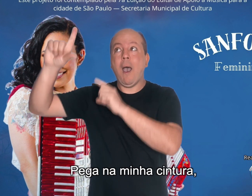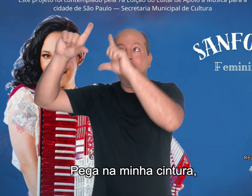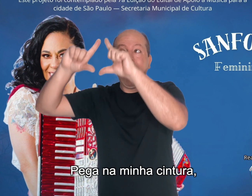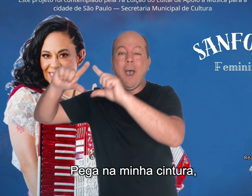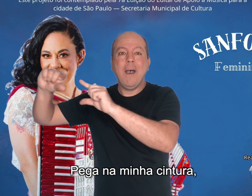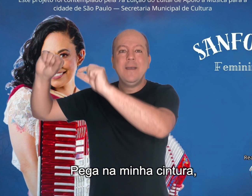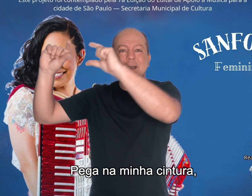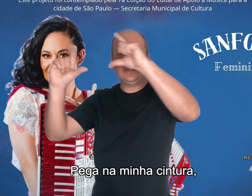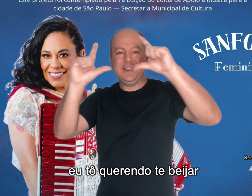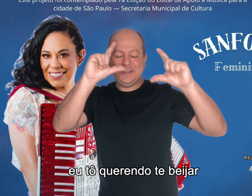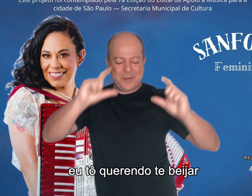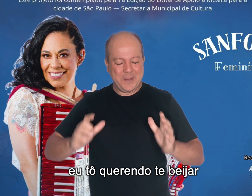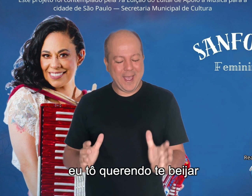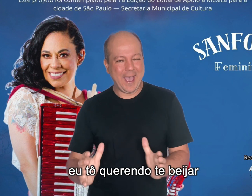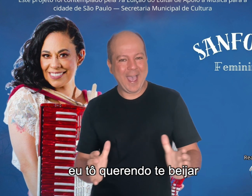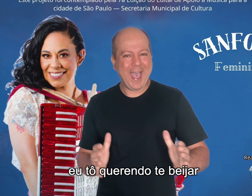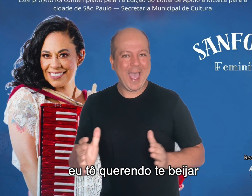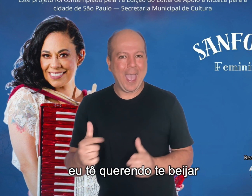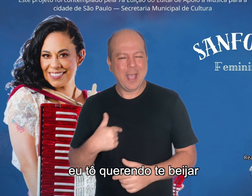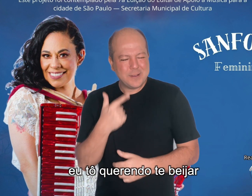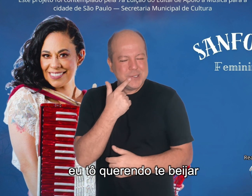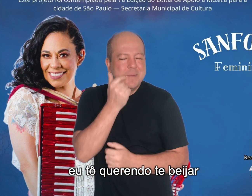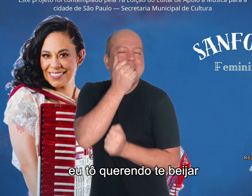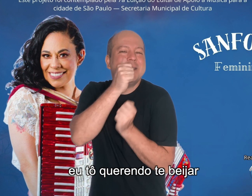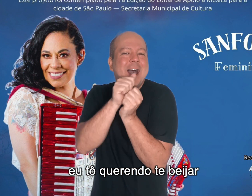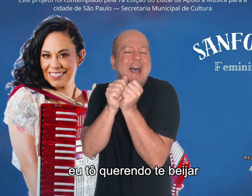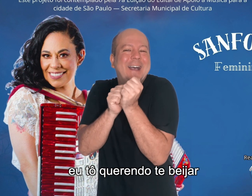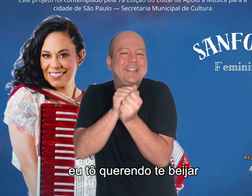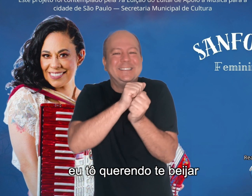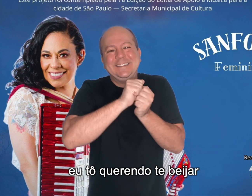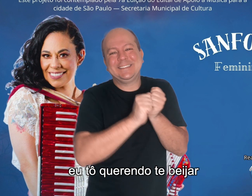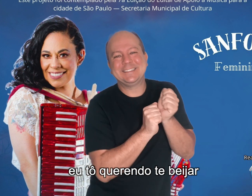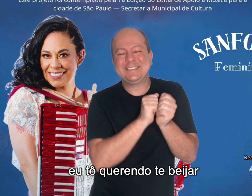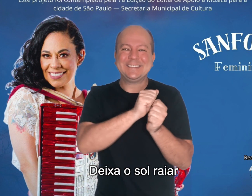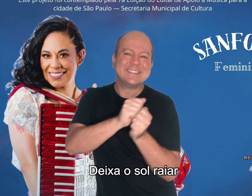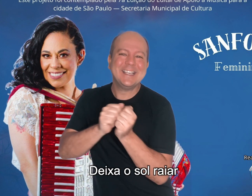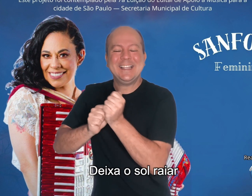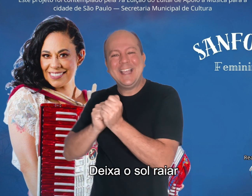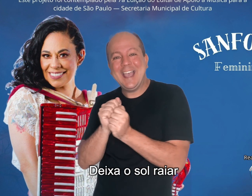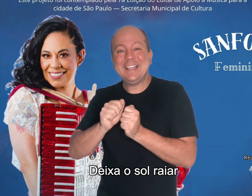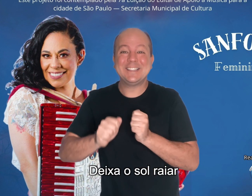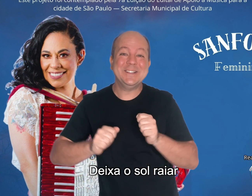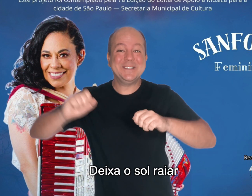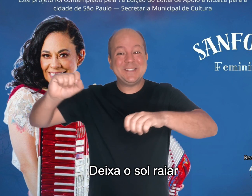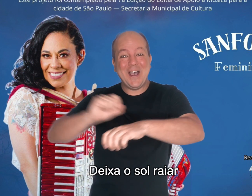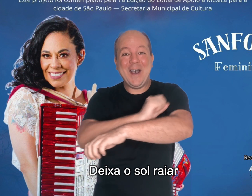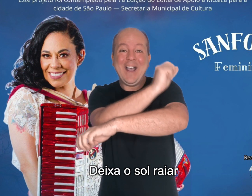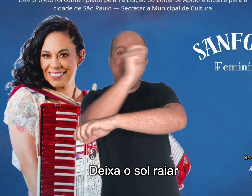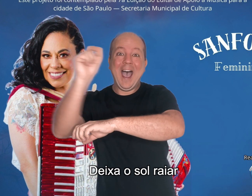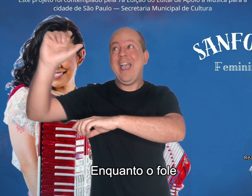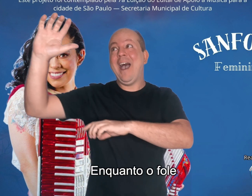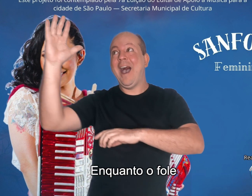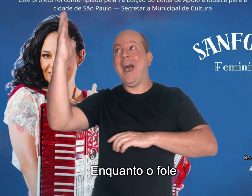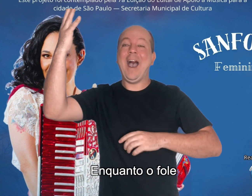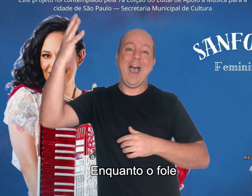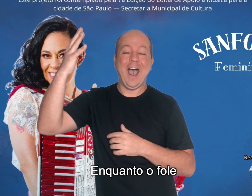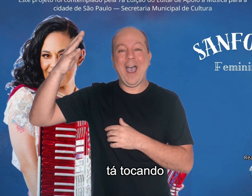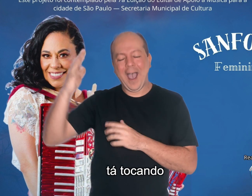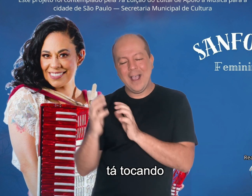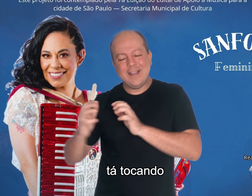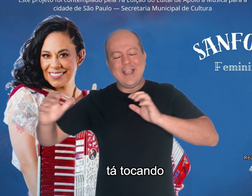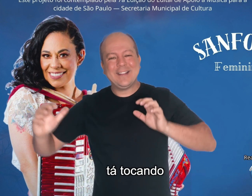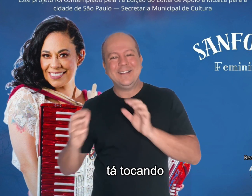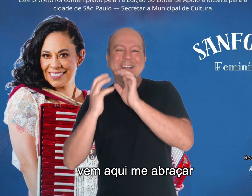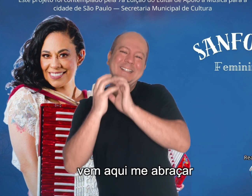pega na minha cintura eu tô querendo te beijar deixa o sol raiar enquanto